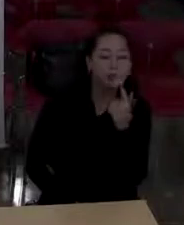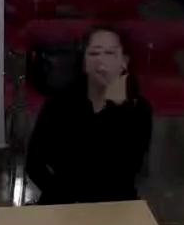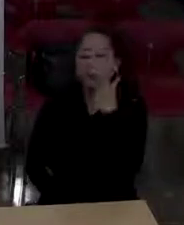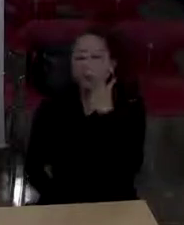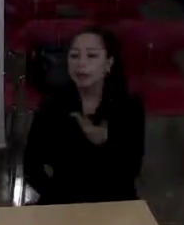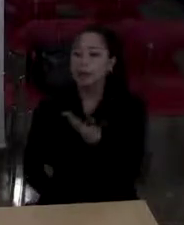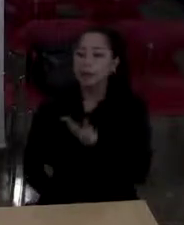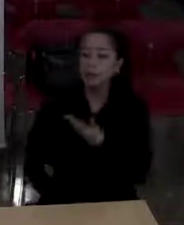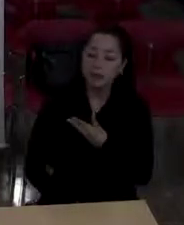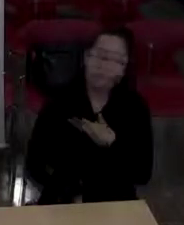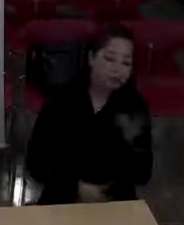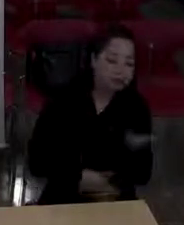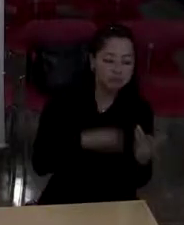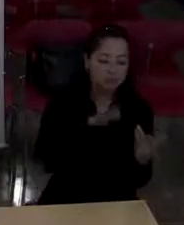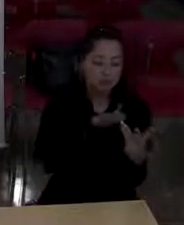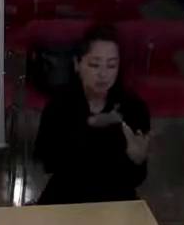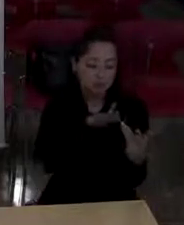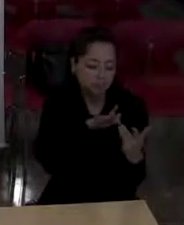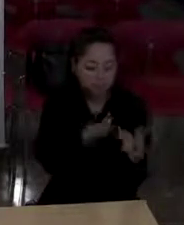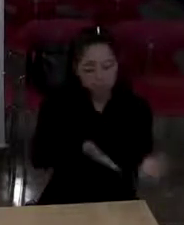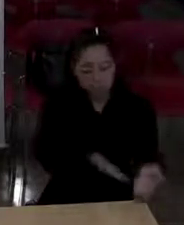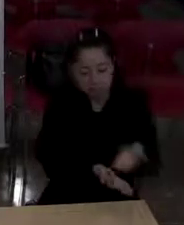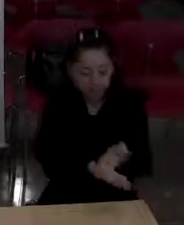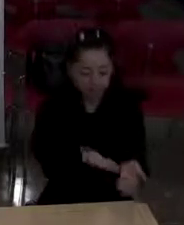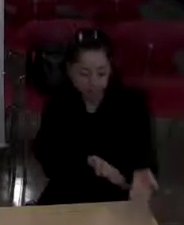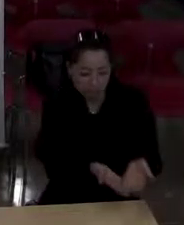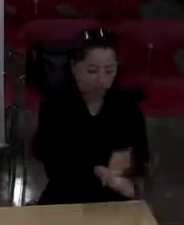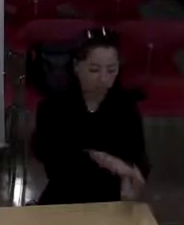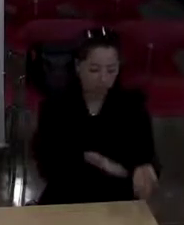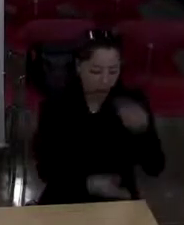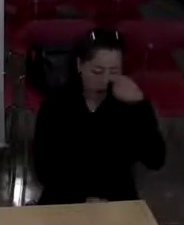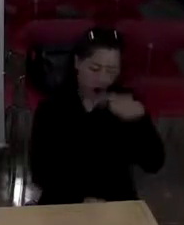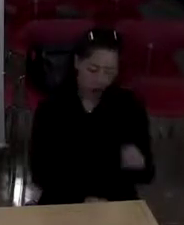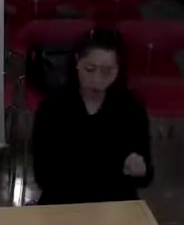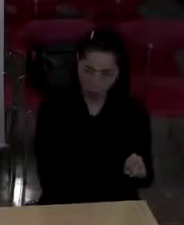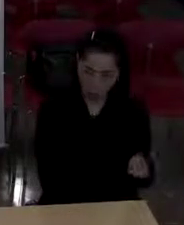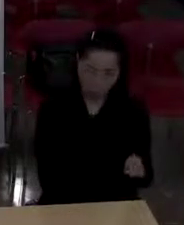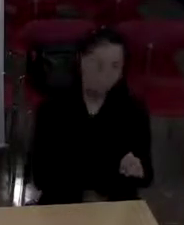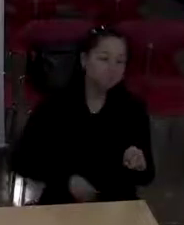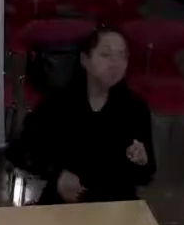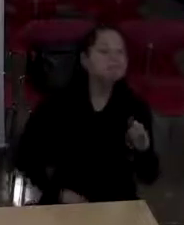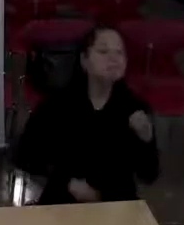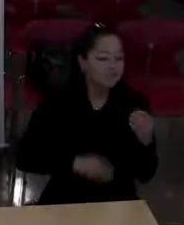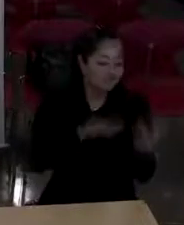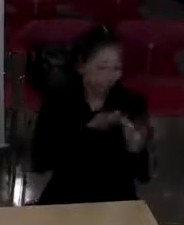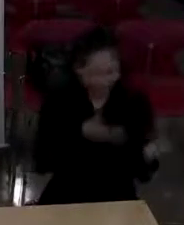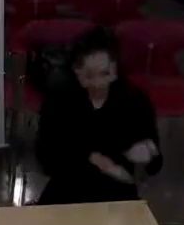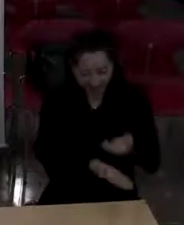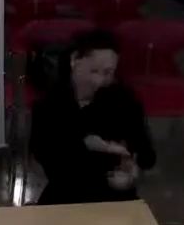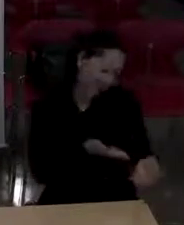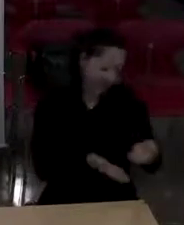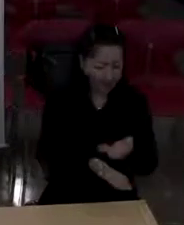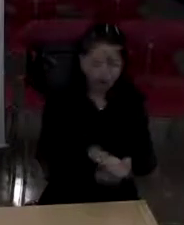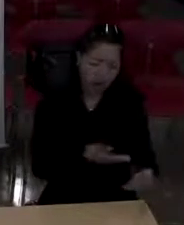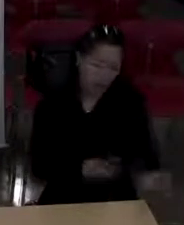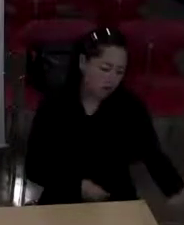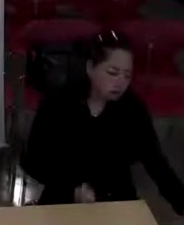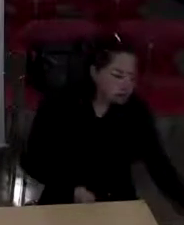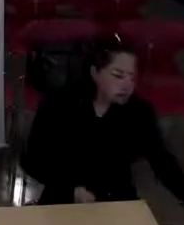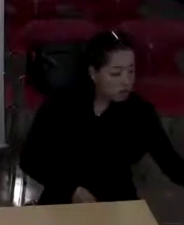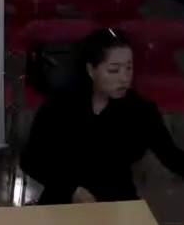una pérdida auditiva, la primera reacción que hace es interrumpir esa comunicación. Entonces vamos a ver cómo es de